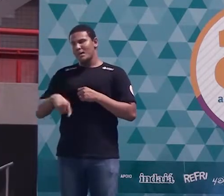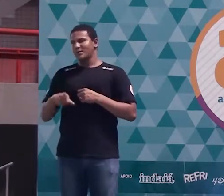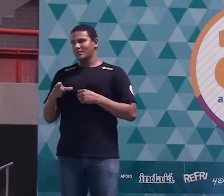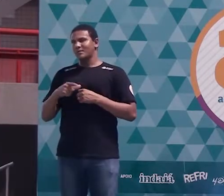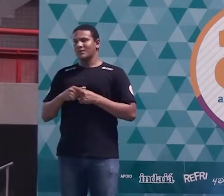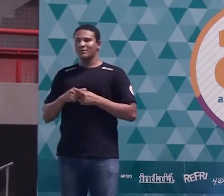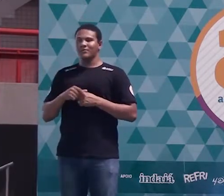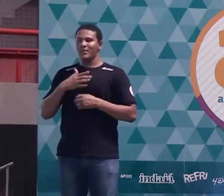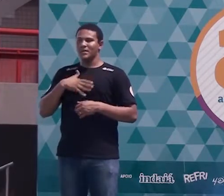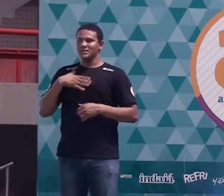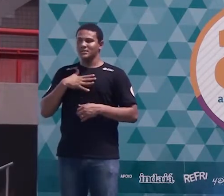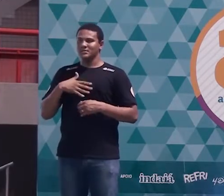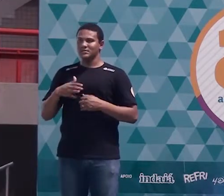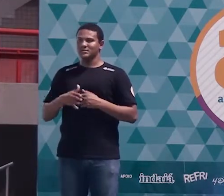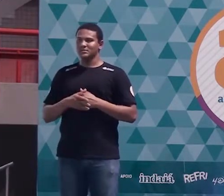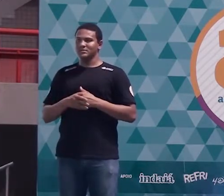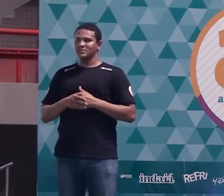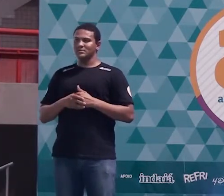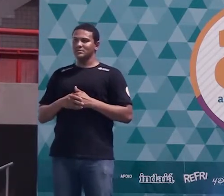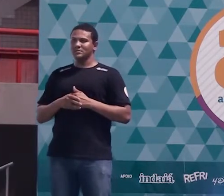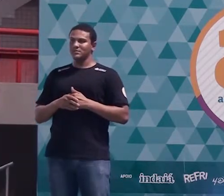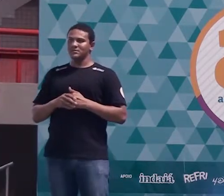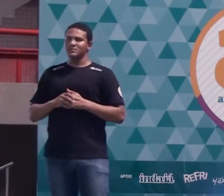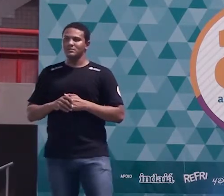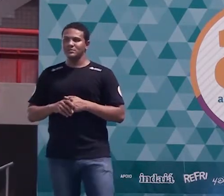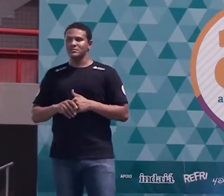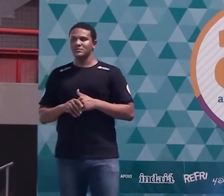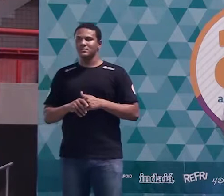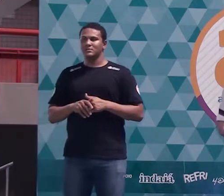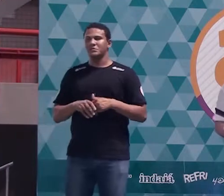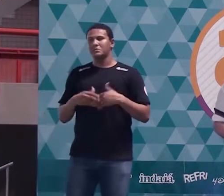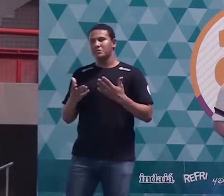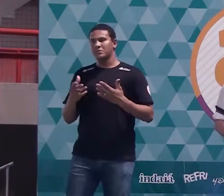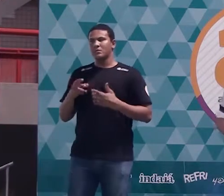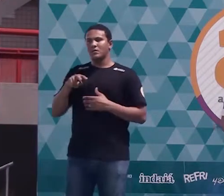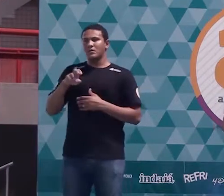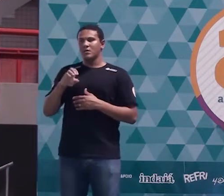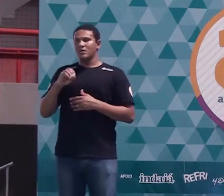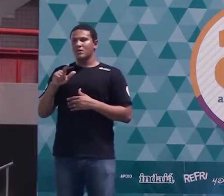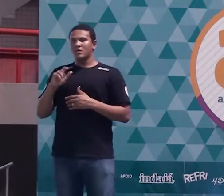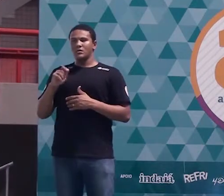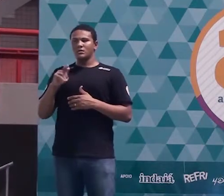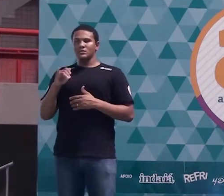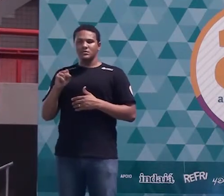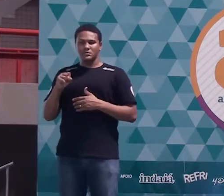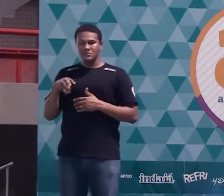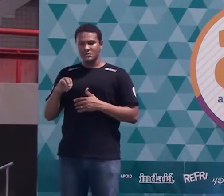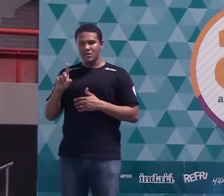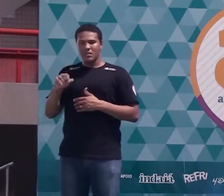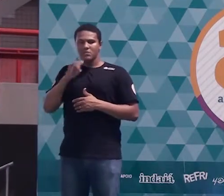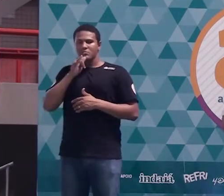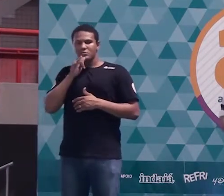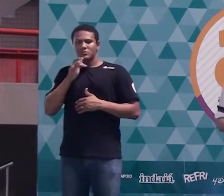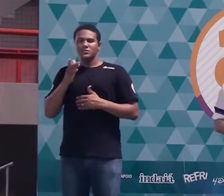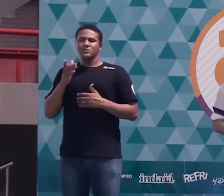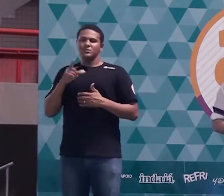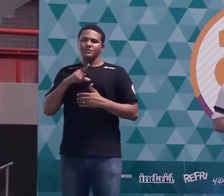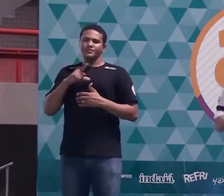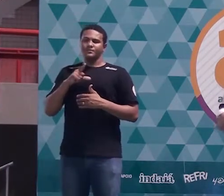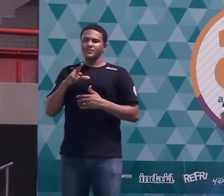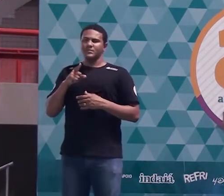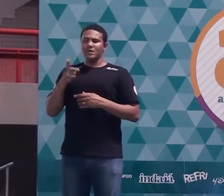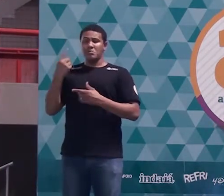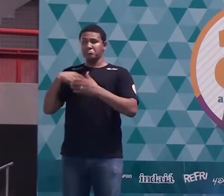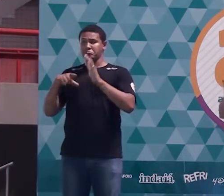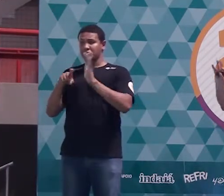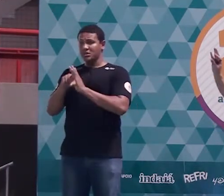Bom, então, neologismo é quando a gente inventa, quando a gente cria uma palavra. Eu estou pulando aí para a questão 6, porque